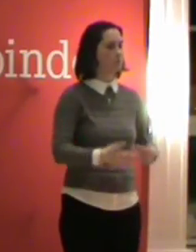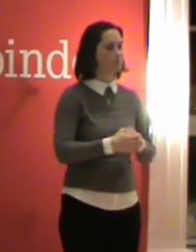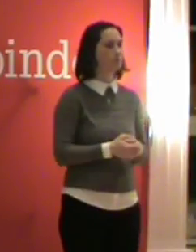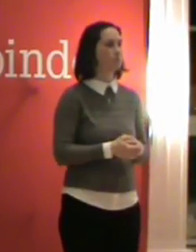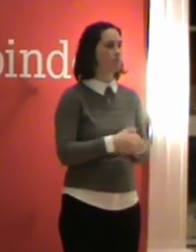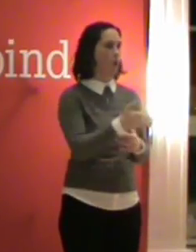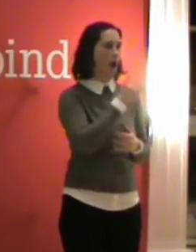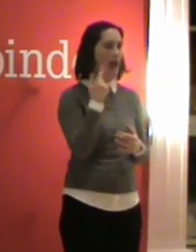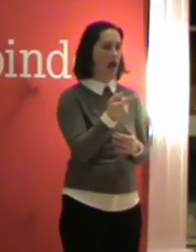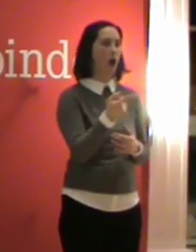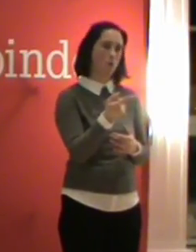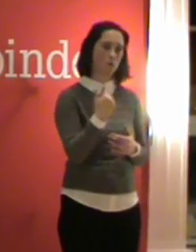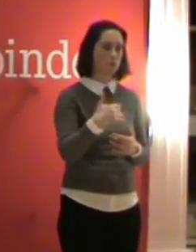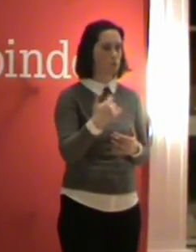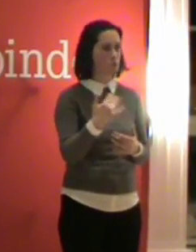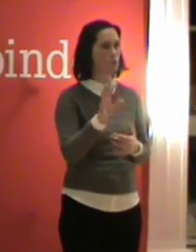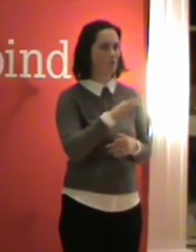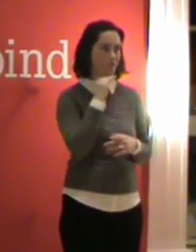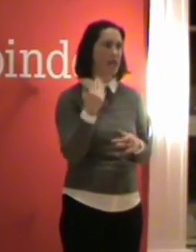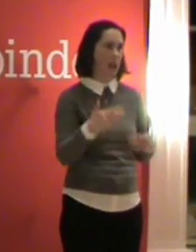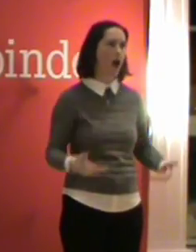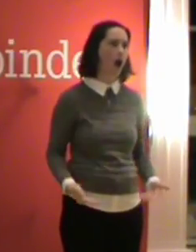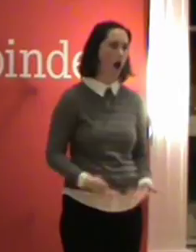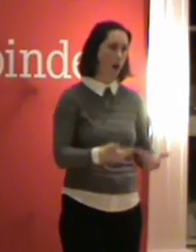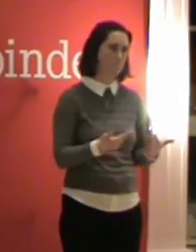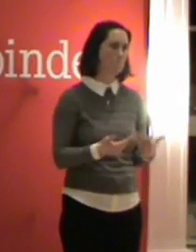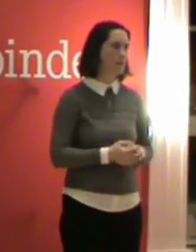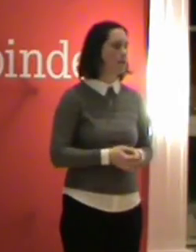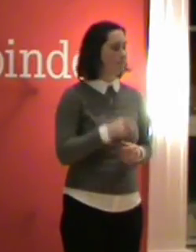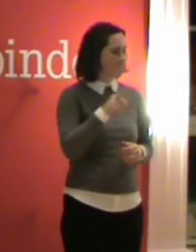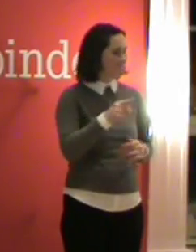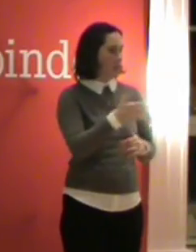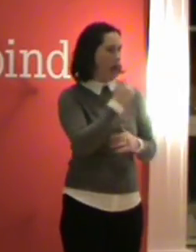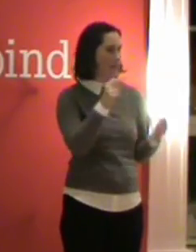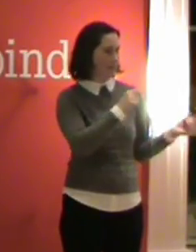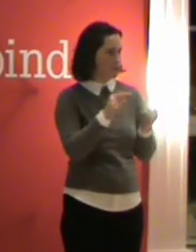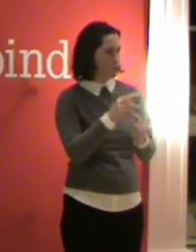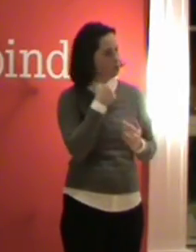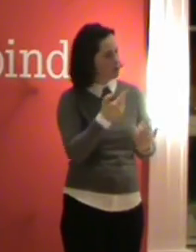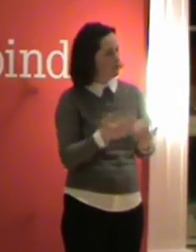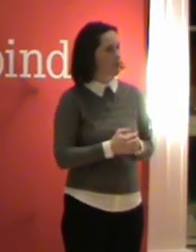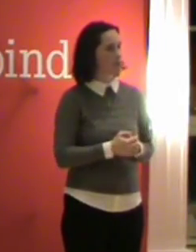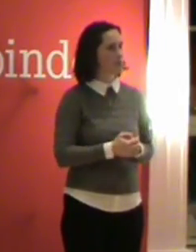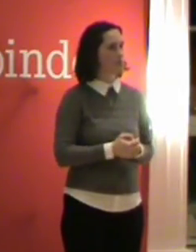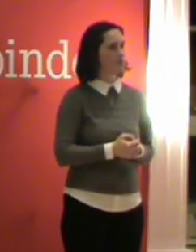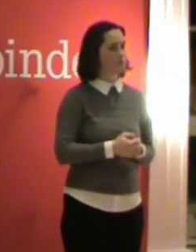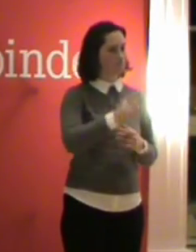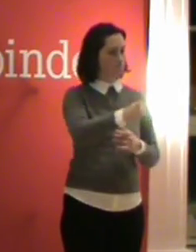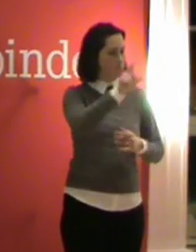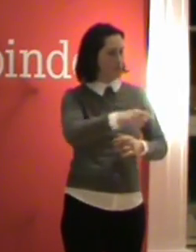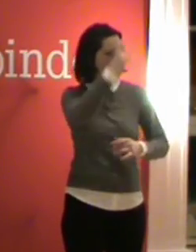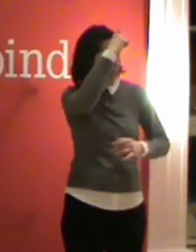Da ist wohl Halle auch sehr weit vorne, leider. Und jedenfalls wurde dort gesagt von einer der